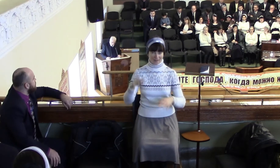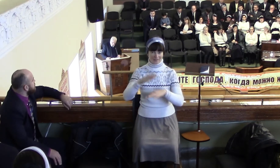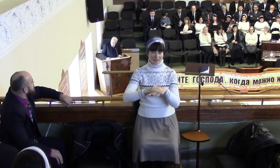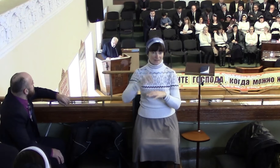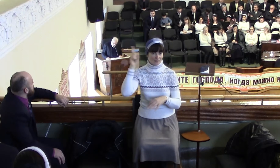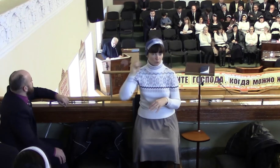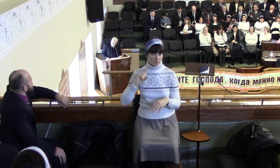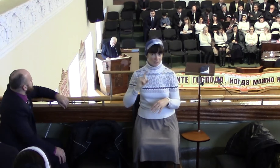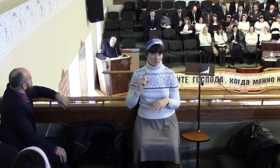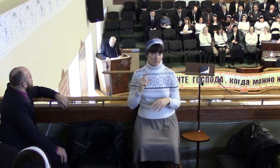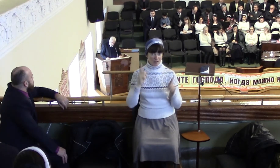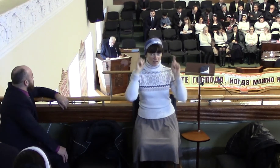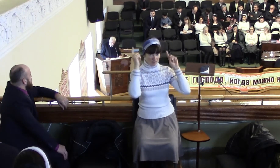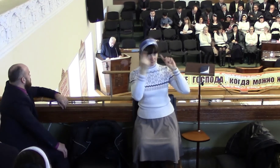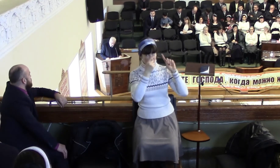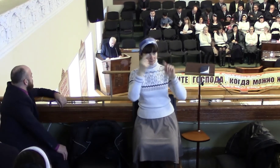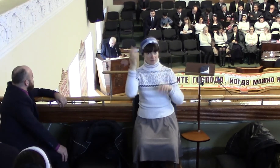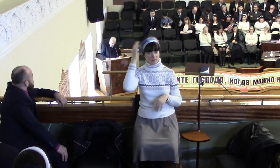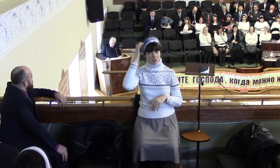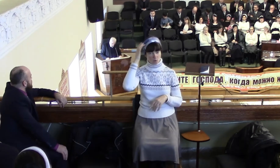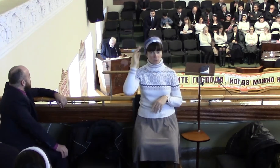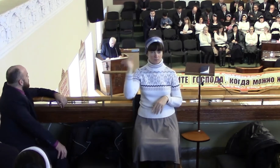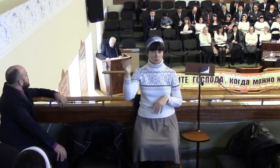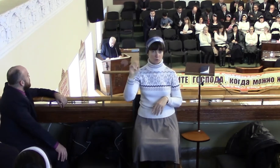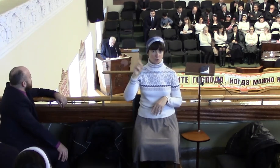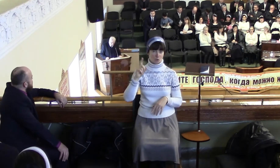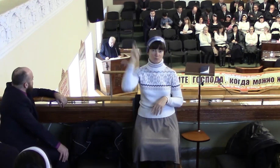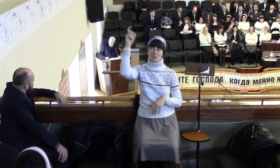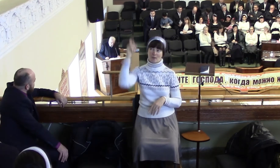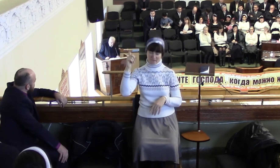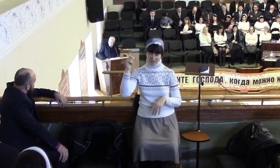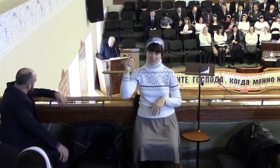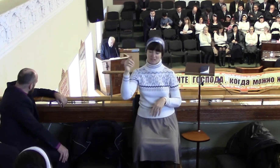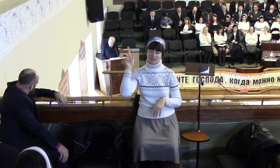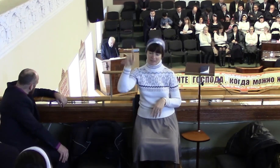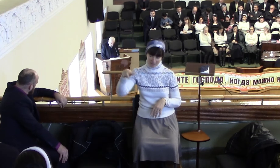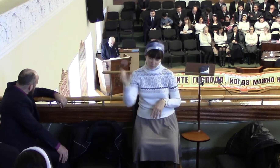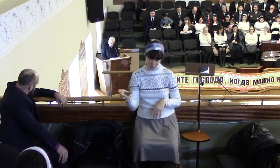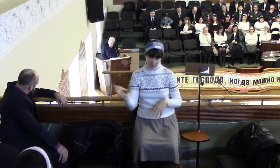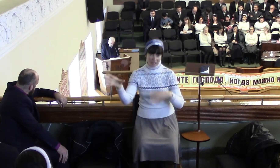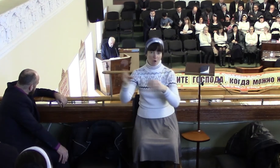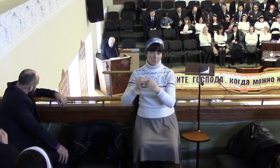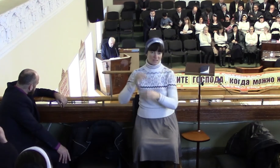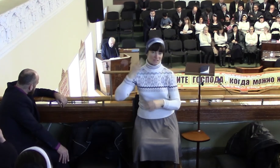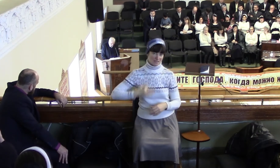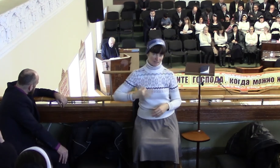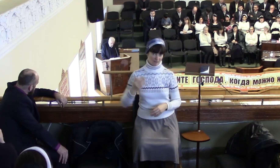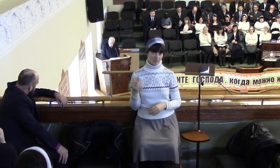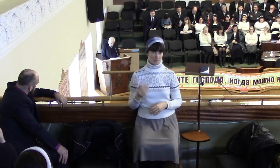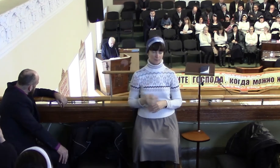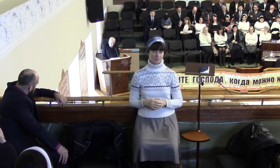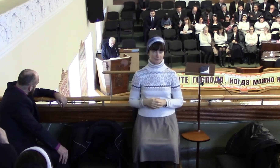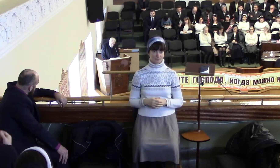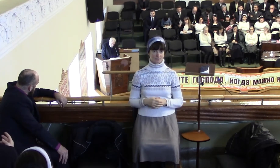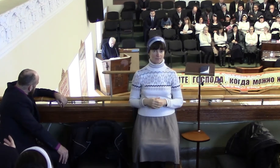иудеев, обратился на голову его, и чтобы повесили его и сыновей его на древе. А 26